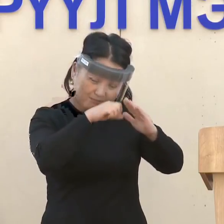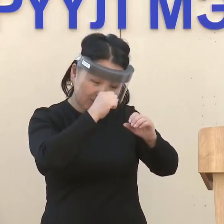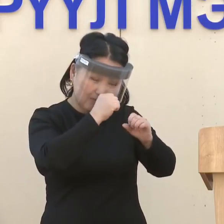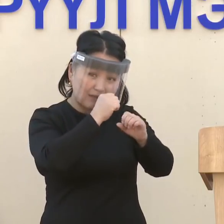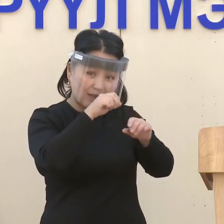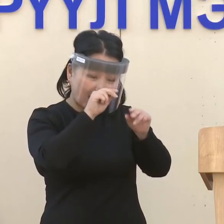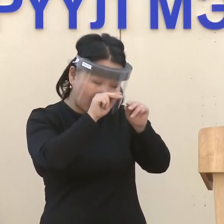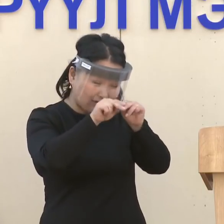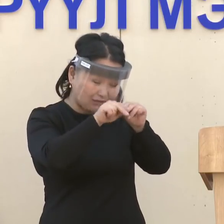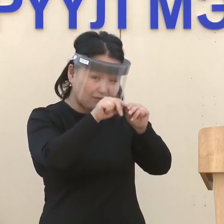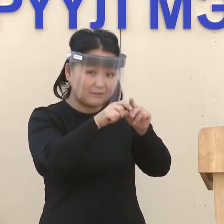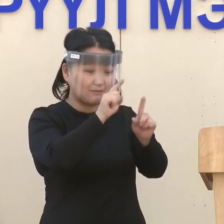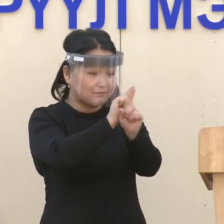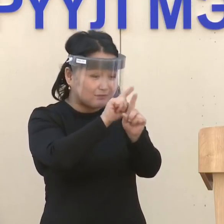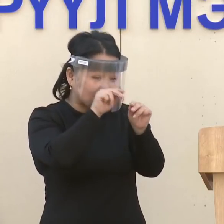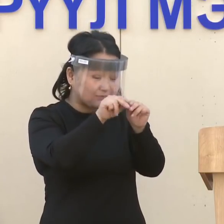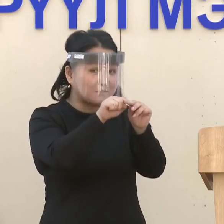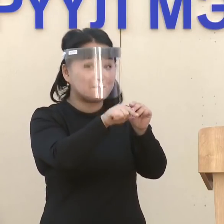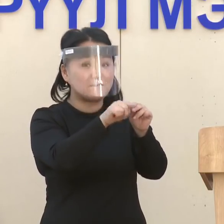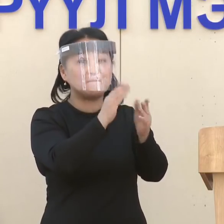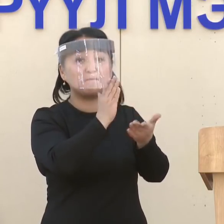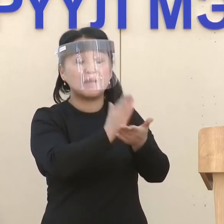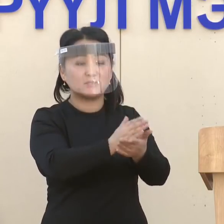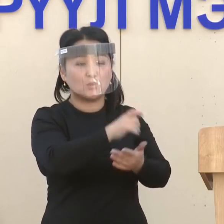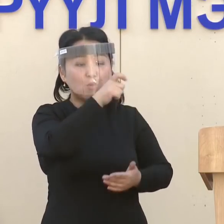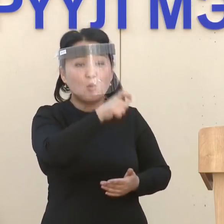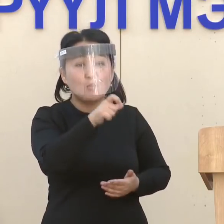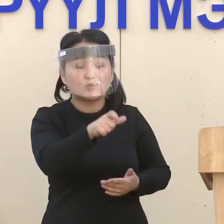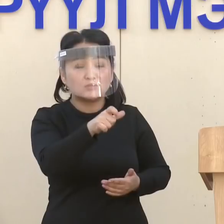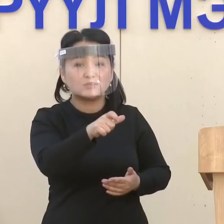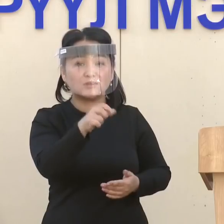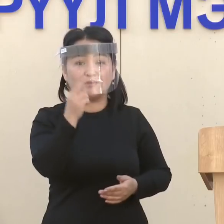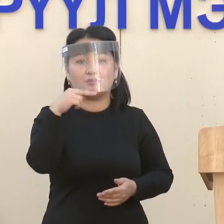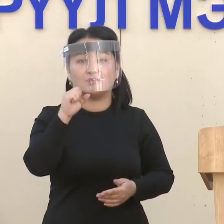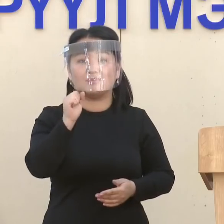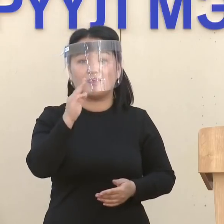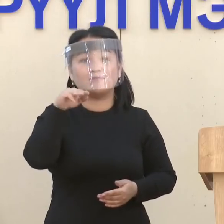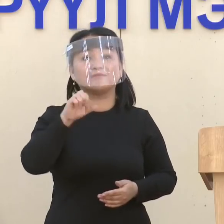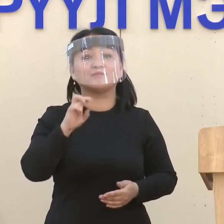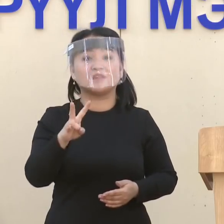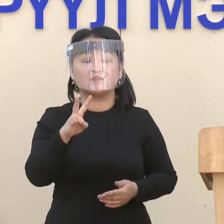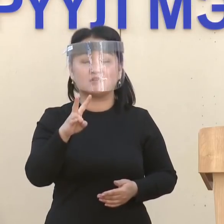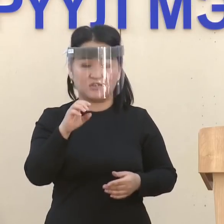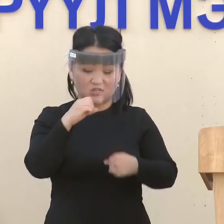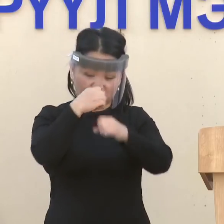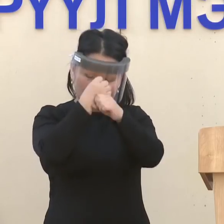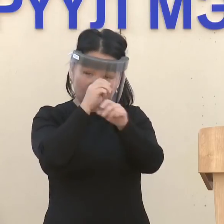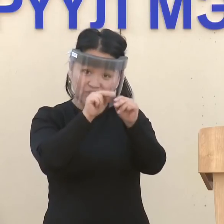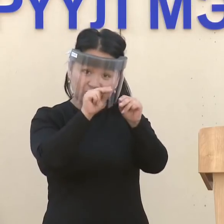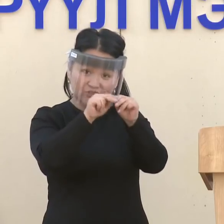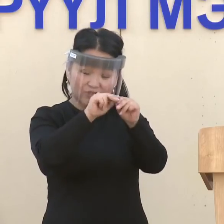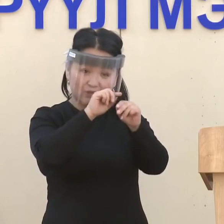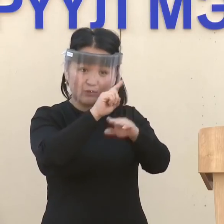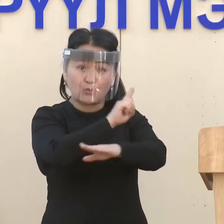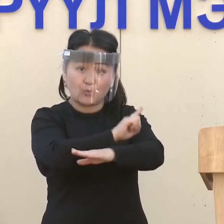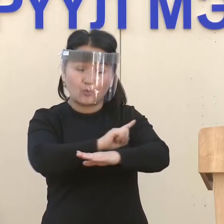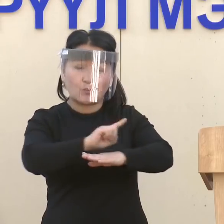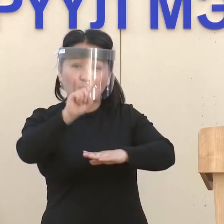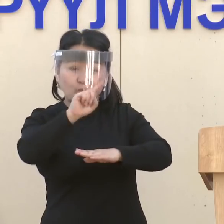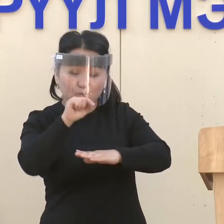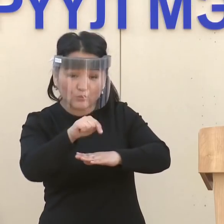105 хүн ажилтанд байсан хүнийг давтан шинжилгээнүүдийн үр дүн болон хяналтын одоо үр дүнгээр